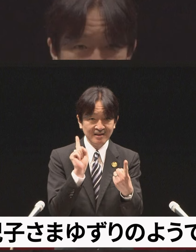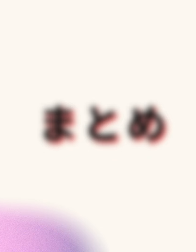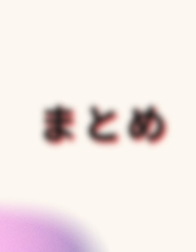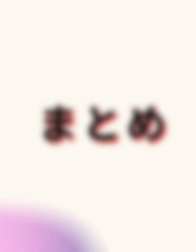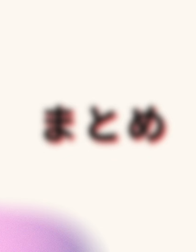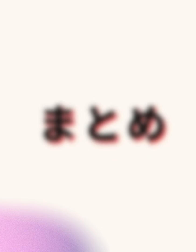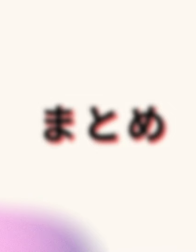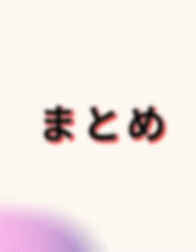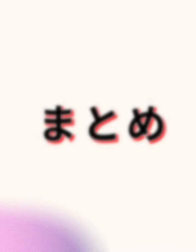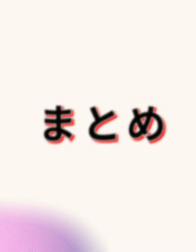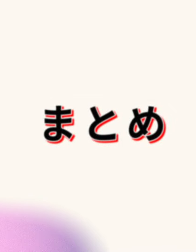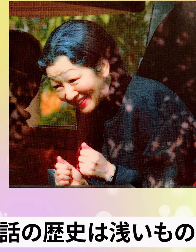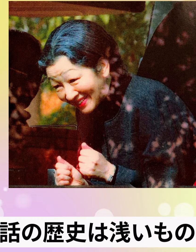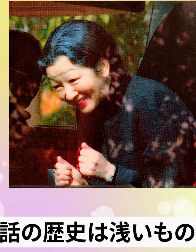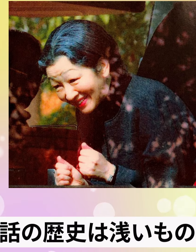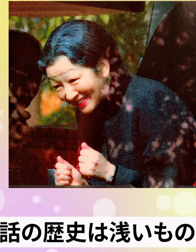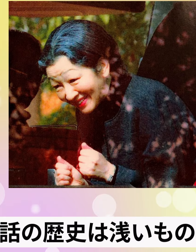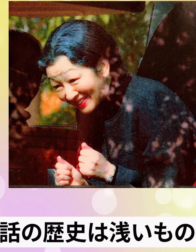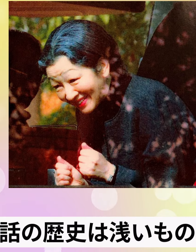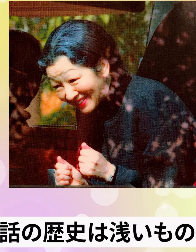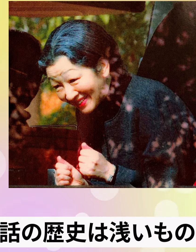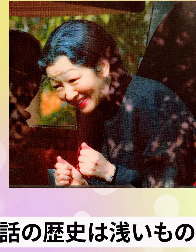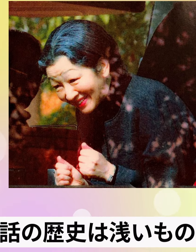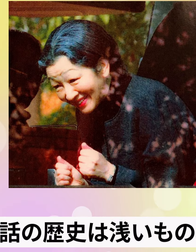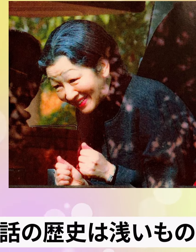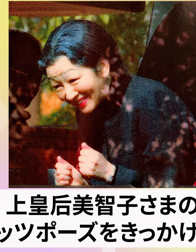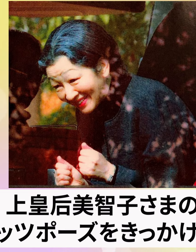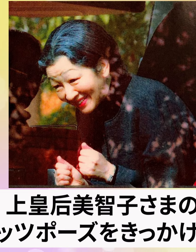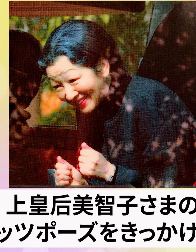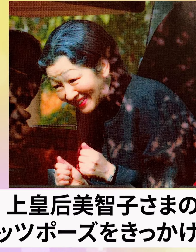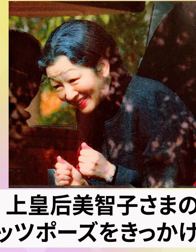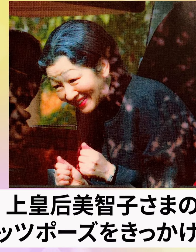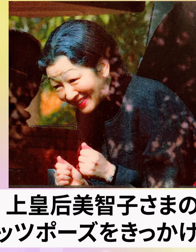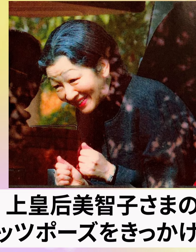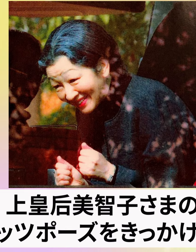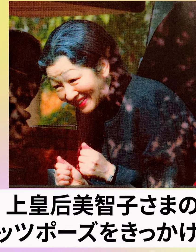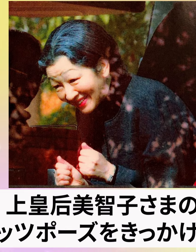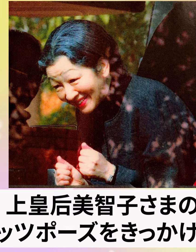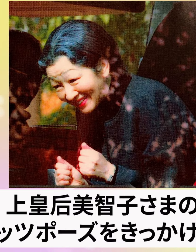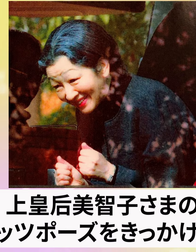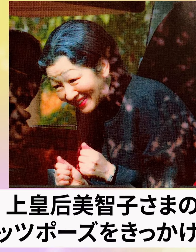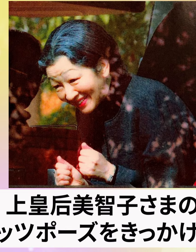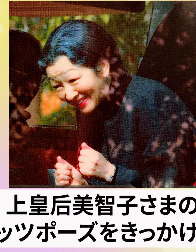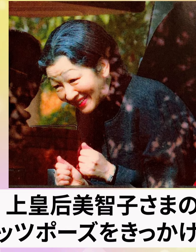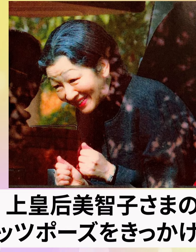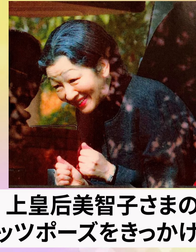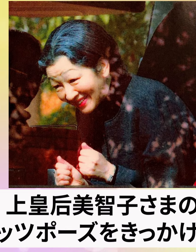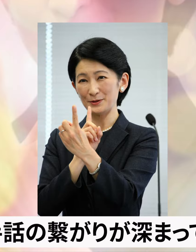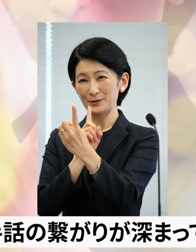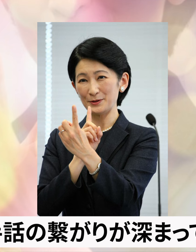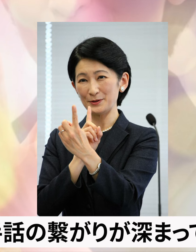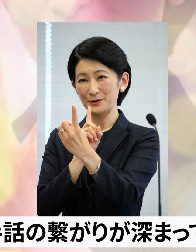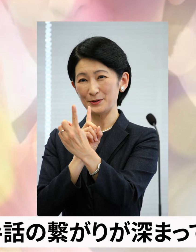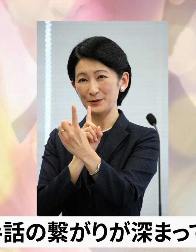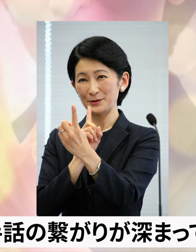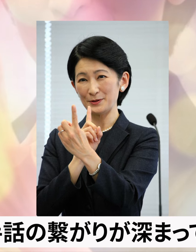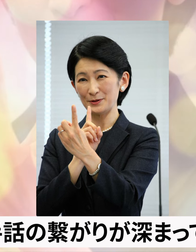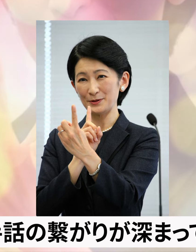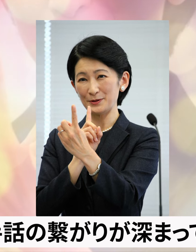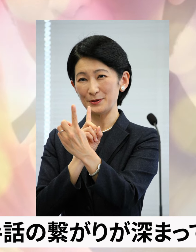まとめ、手話の歴史は浅いものの、上皇后美智子さまのガッツポーズをきっかけに皇室と手話のつながりが深ま